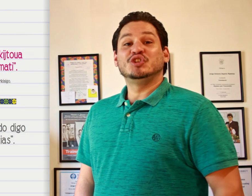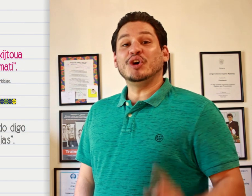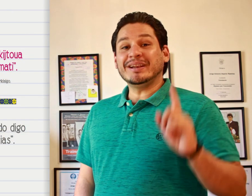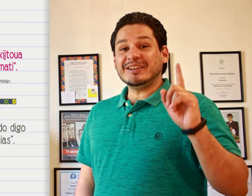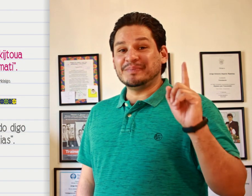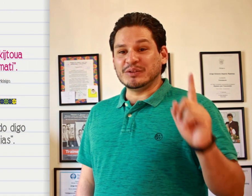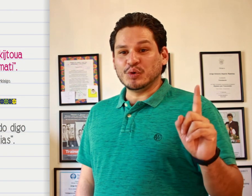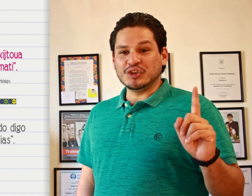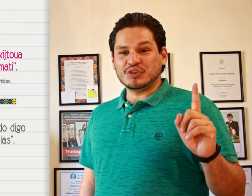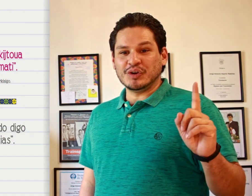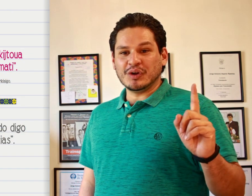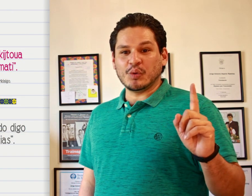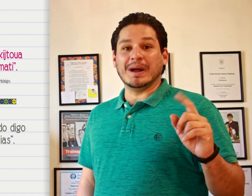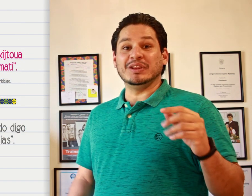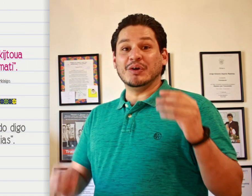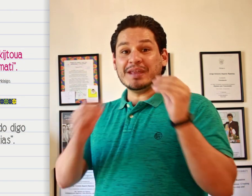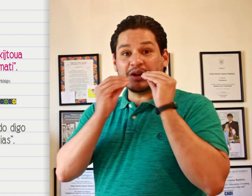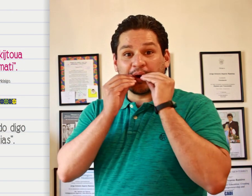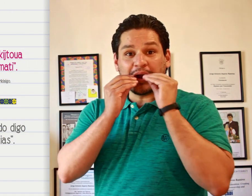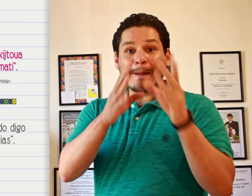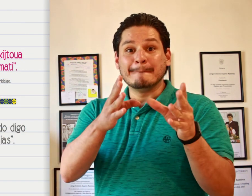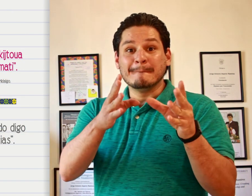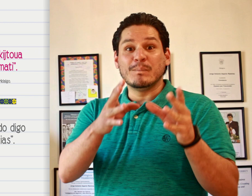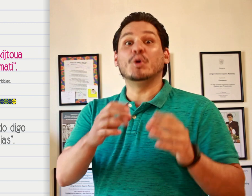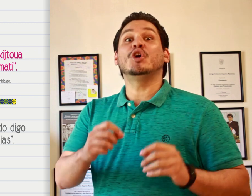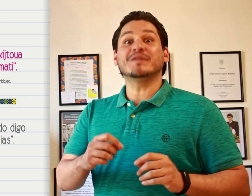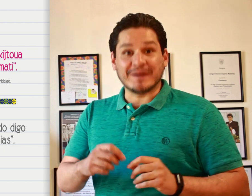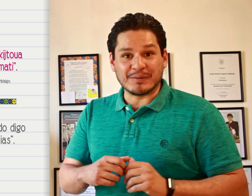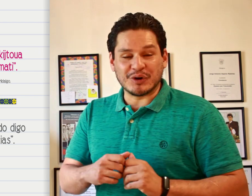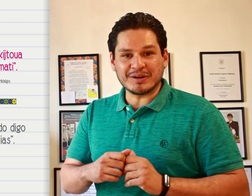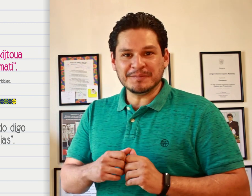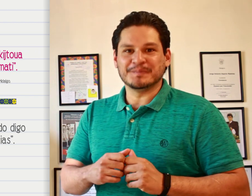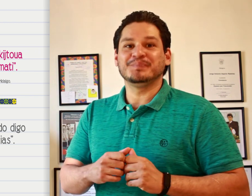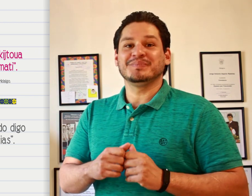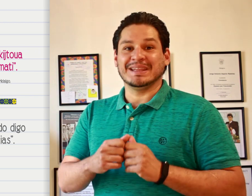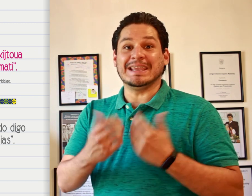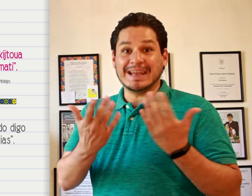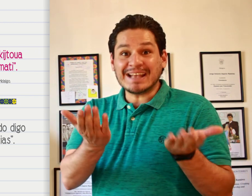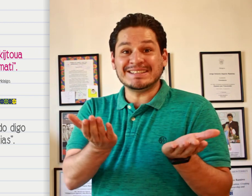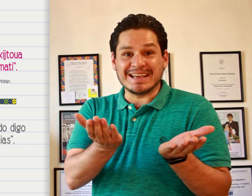Soy respetuoso cuando digo por favor y gracias.